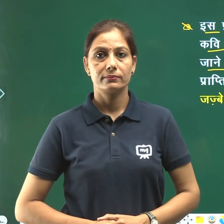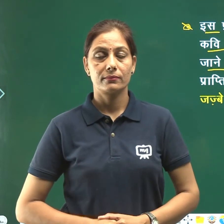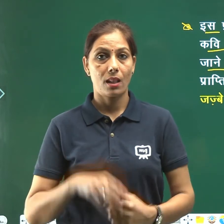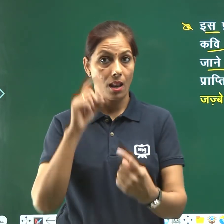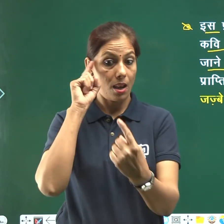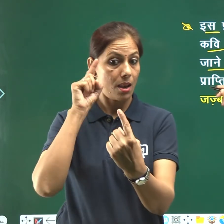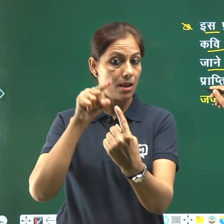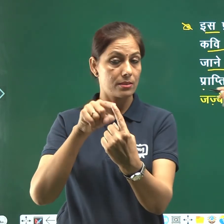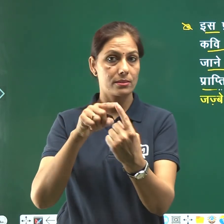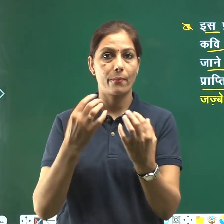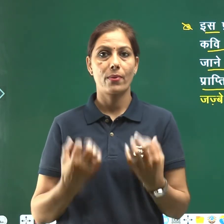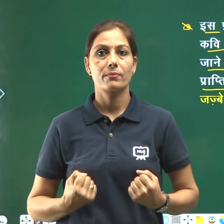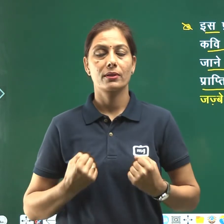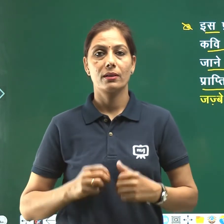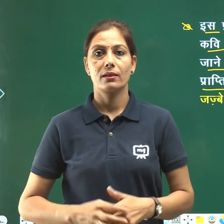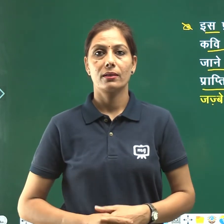लक्ष्य प्राप्ति के लिए